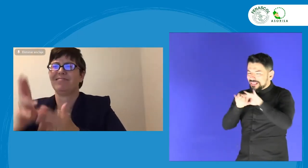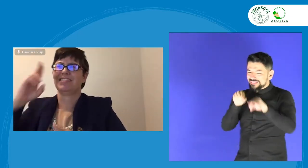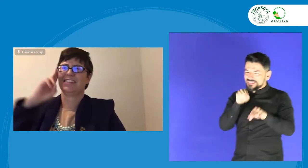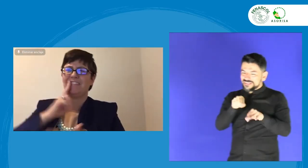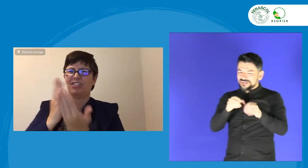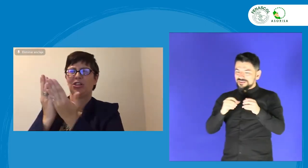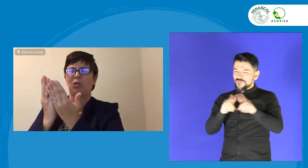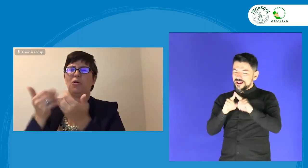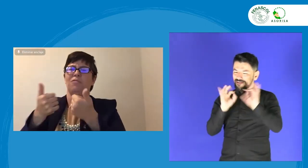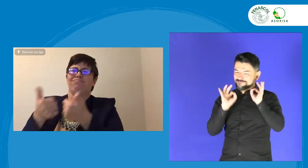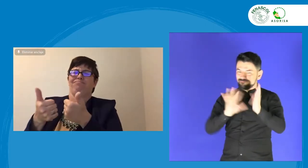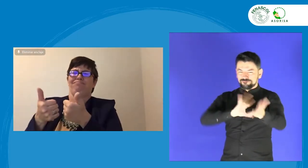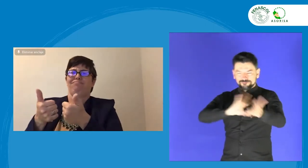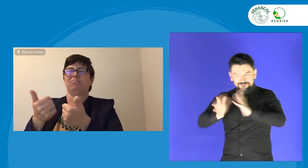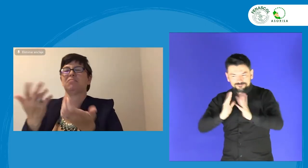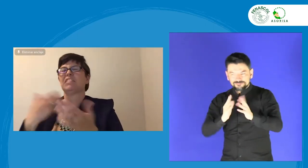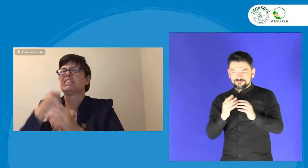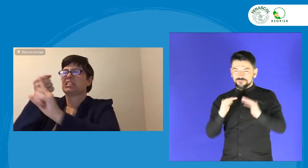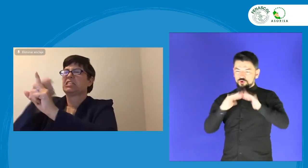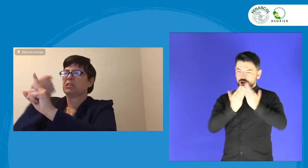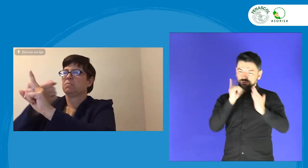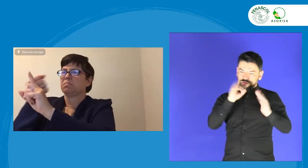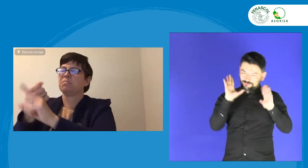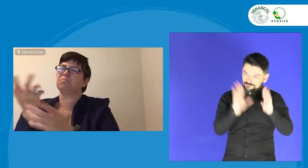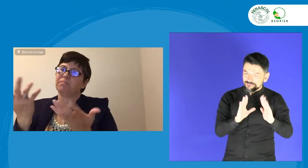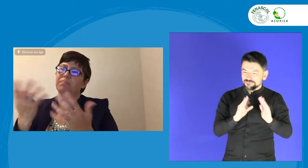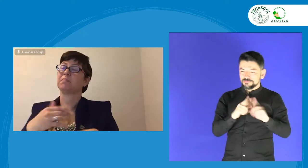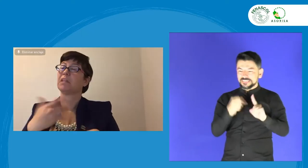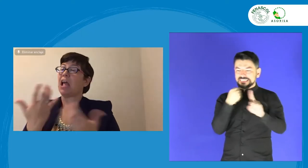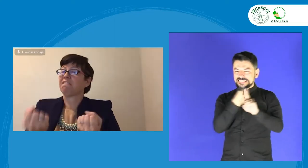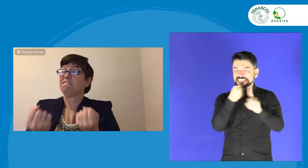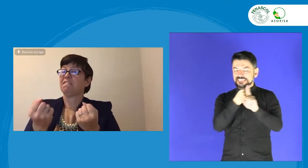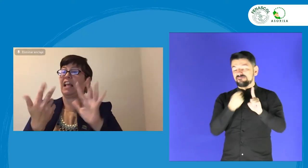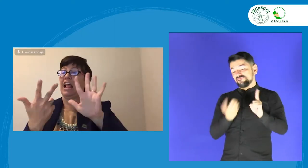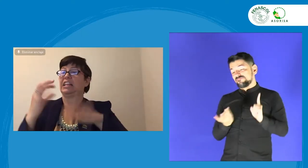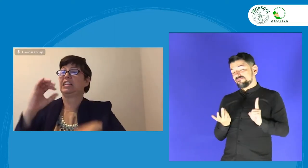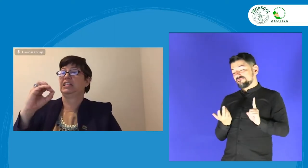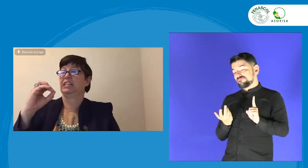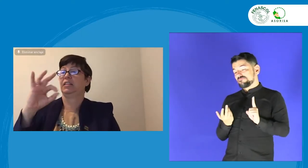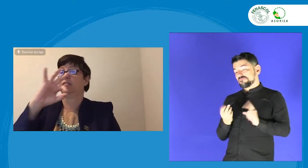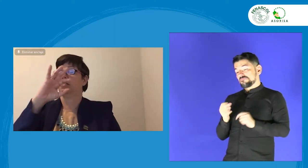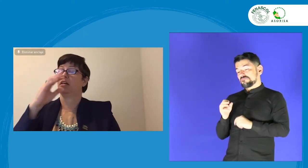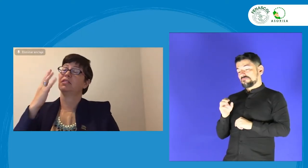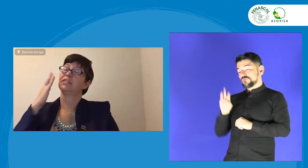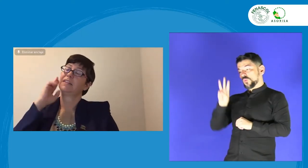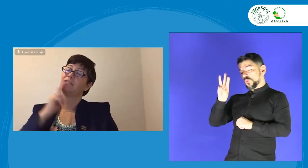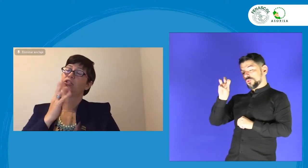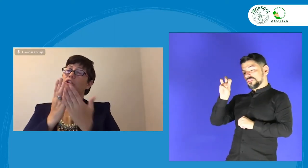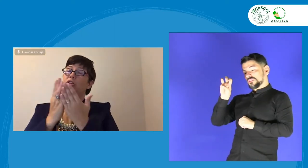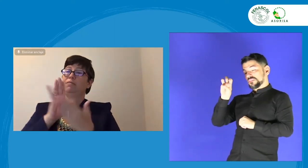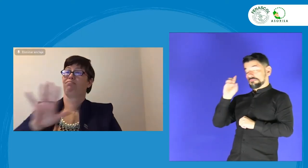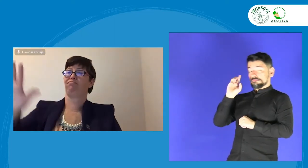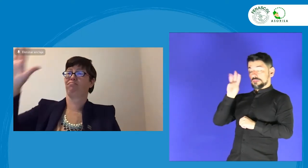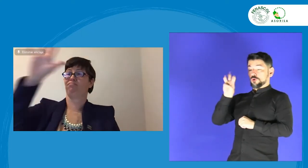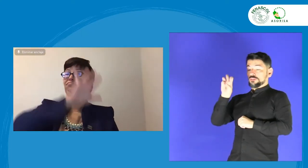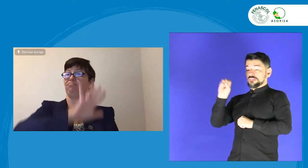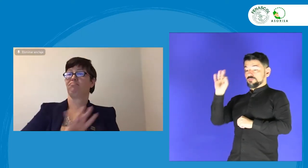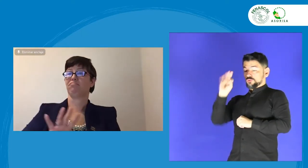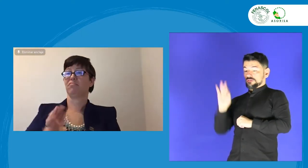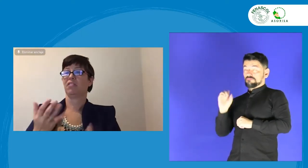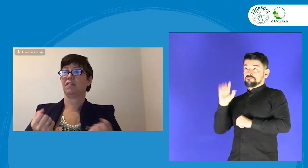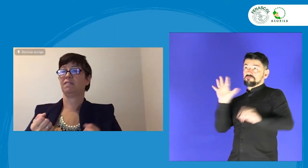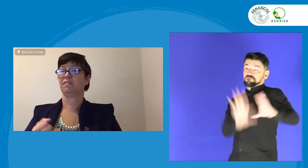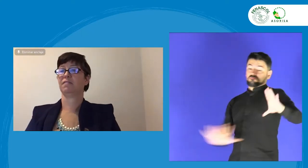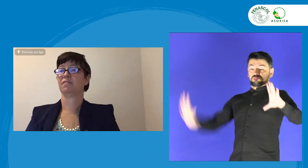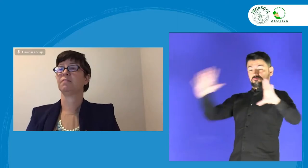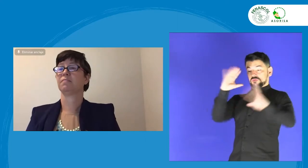en escuelas regulares tanto, sino que se trata es de tenerlos en educación para sordos, que tengan entornos señantes, y